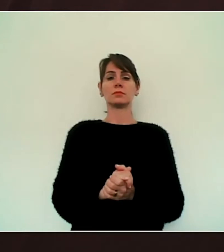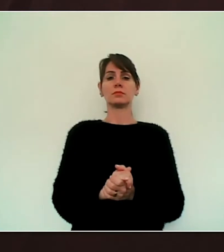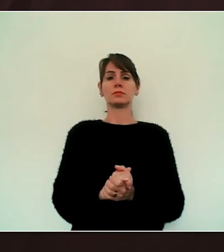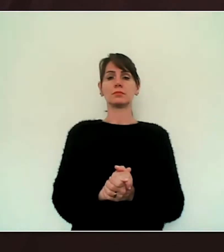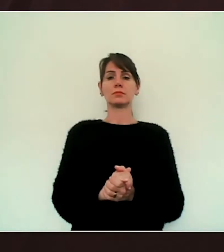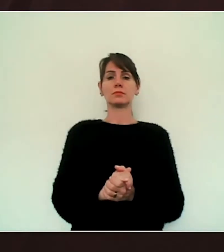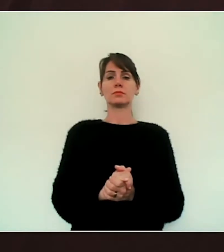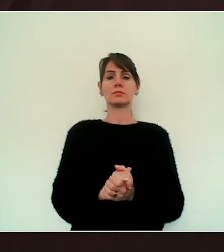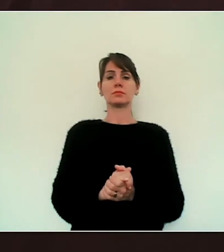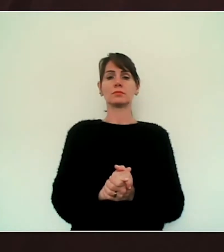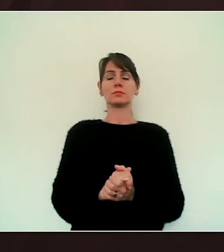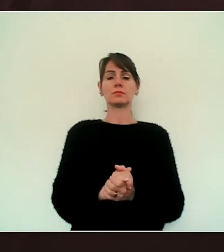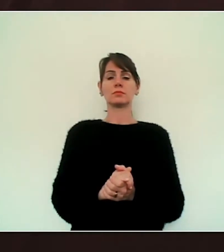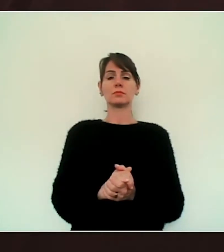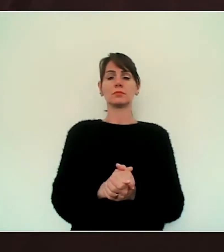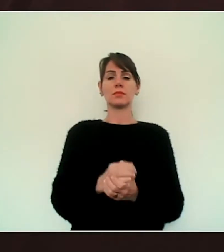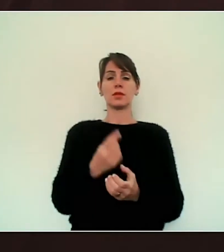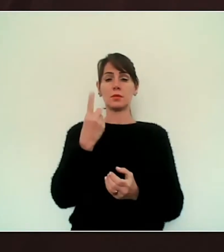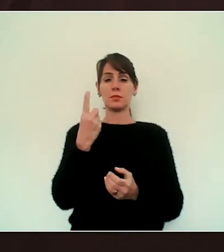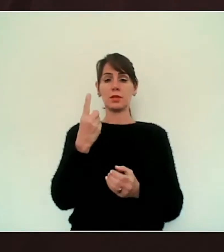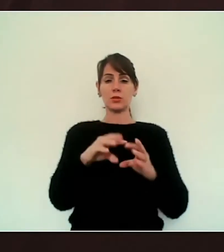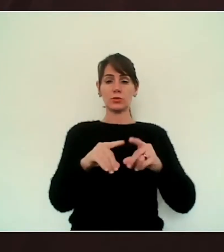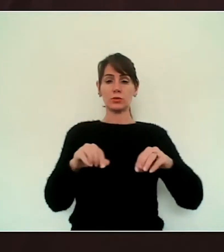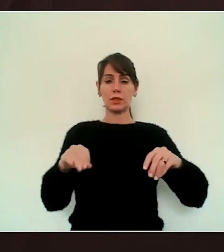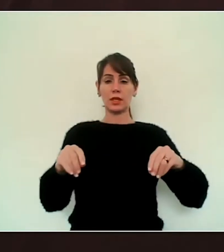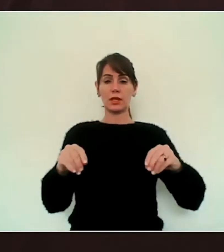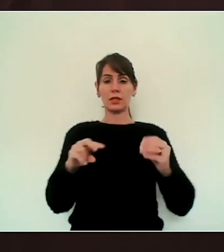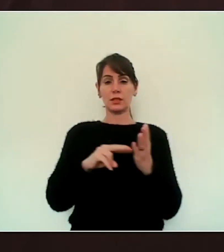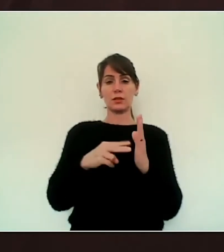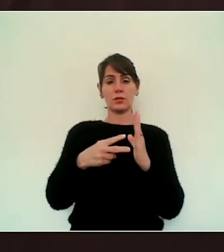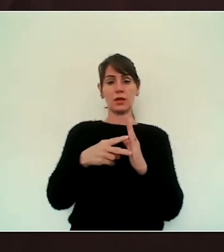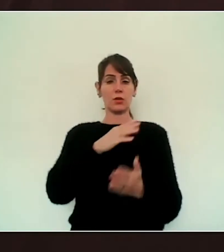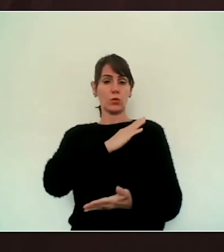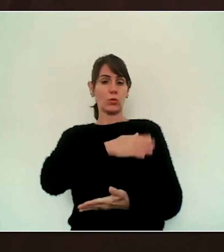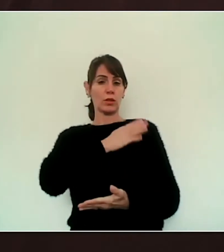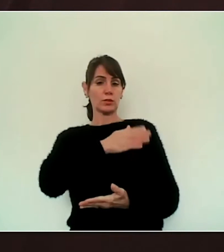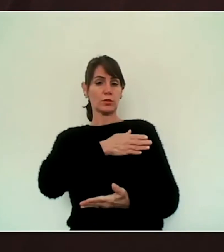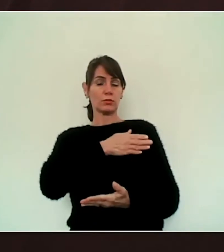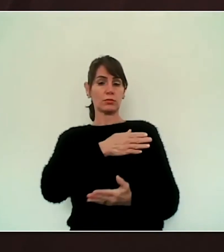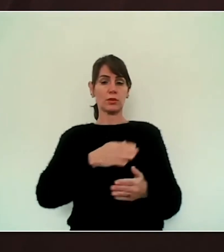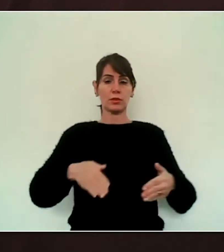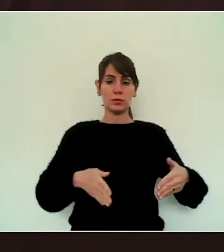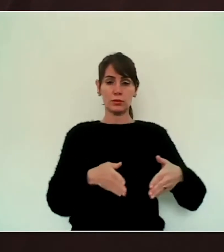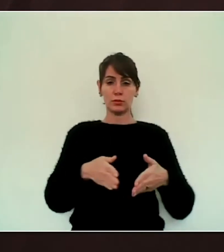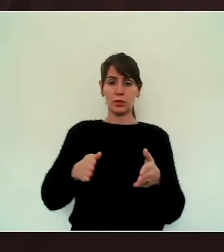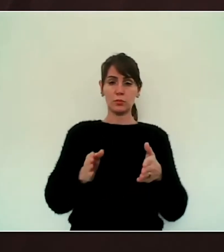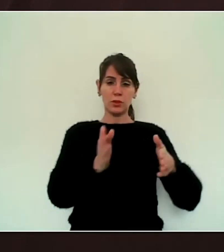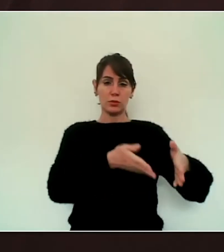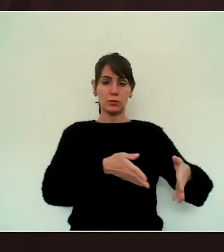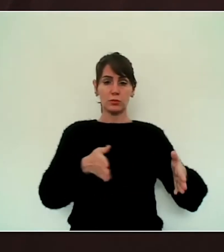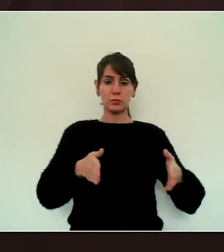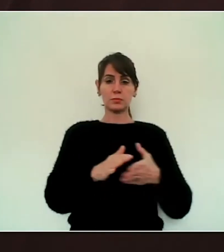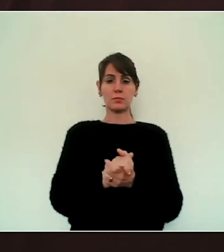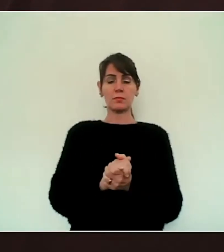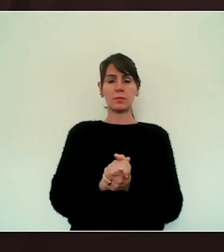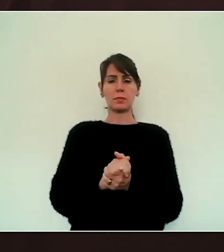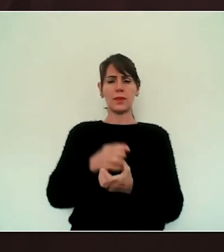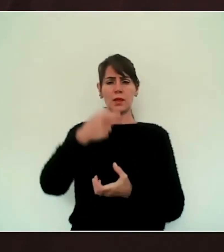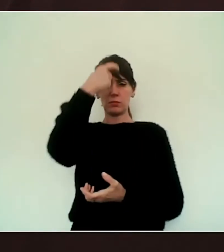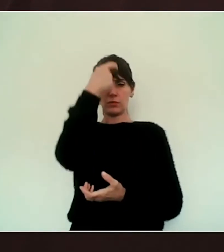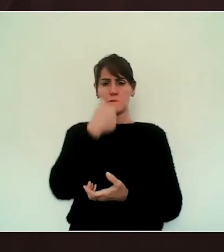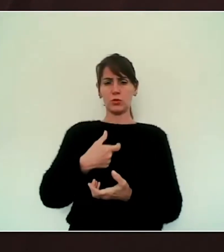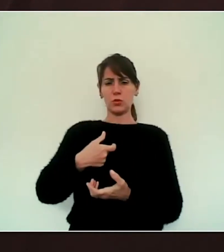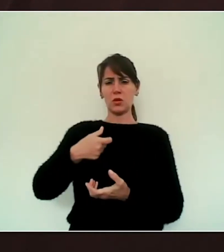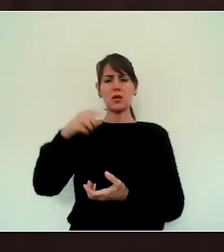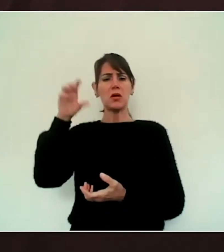Primeiro tipo de terra, primeiro tipo de coração, está à beira do caminho. Aquele que ouve e não compreende, não entende